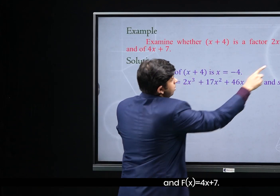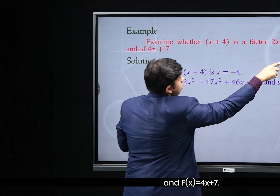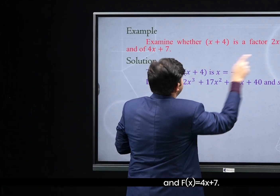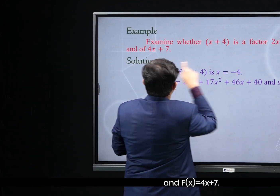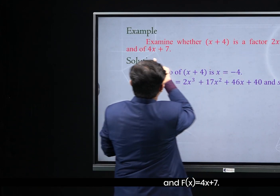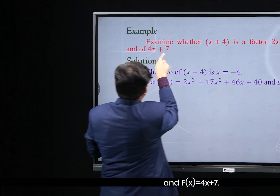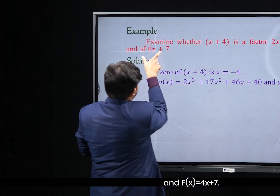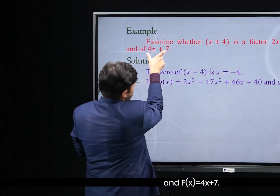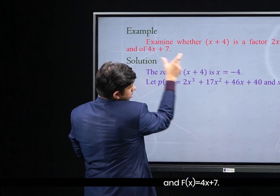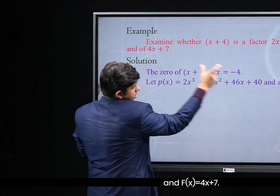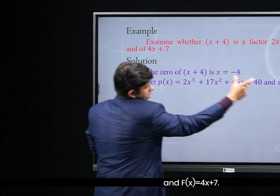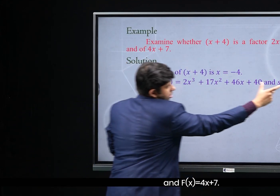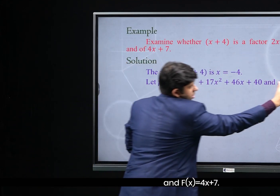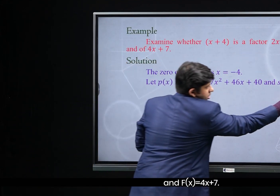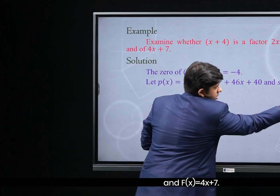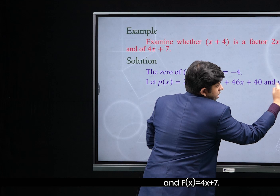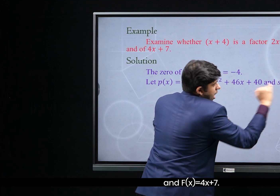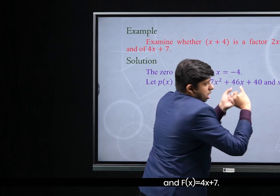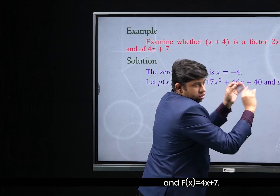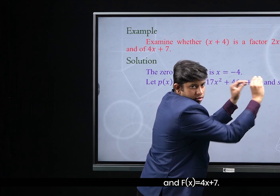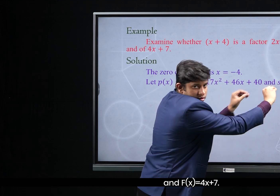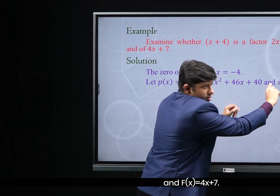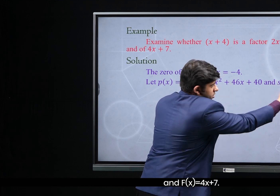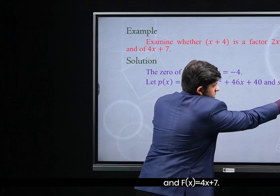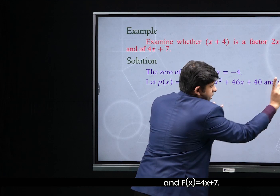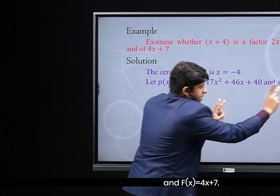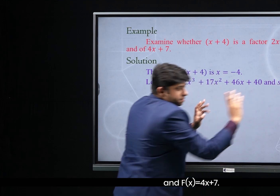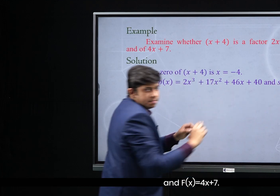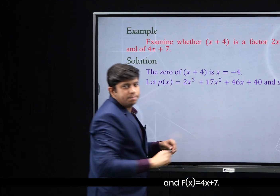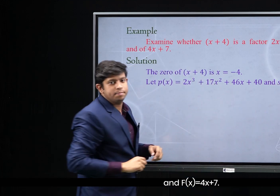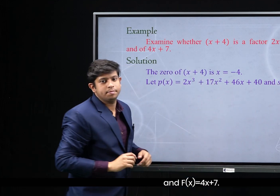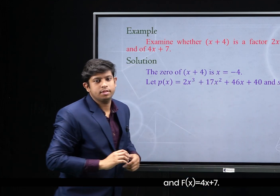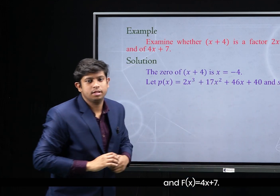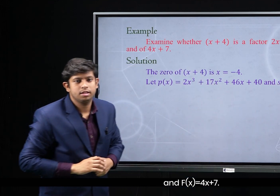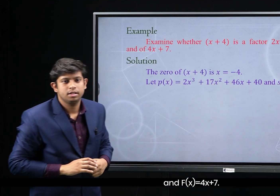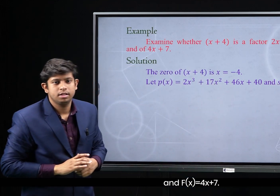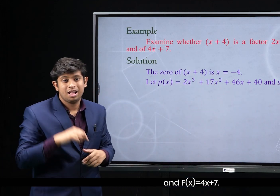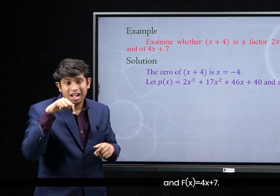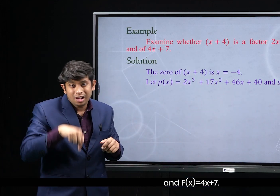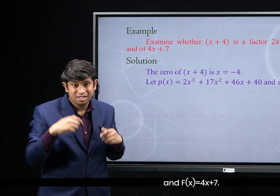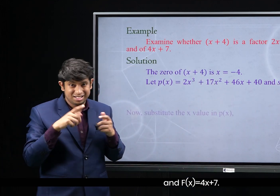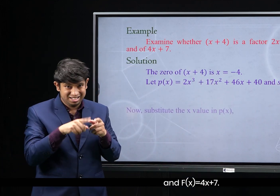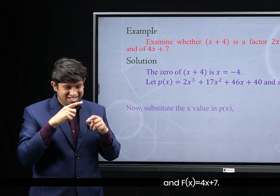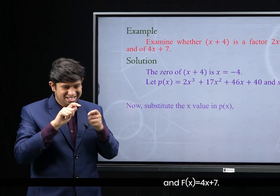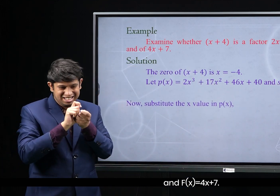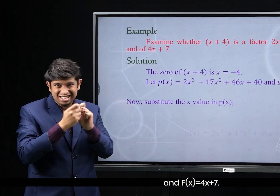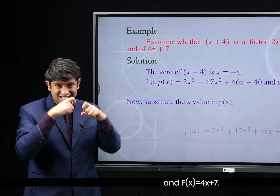17x மேலிலக்க 2 கூட்டல் 46x கூட்டல் 40 மற்றும் s வட்ட அடைப்புக்குறிக்குள் x